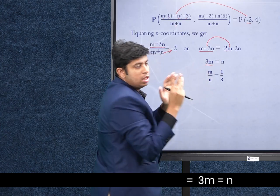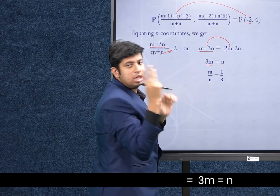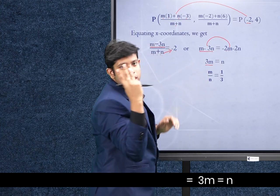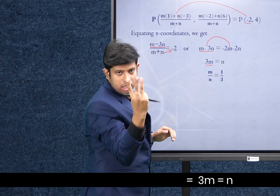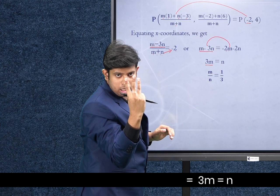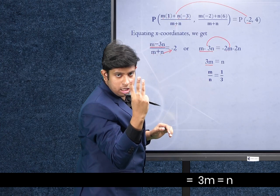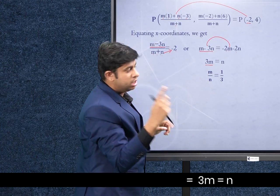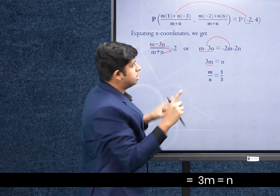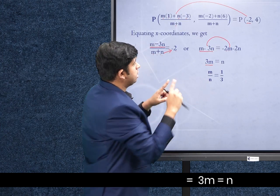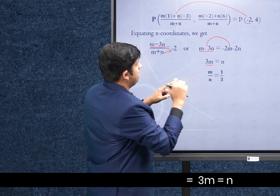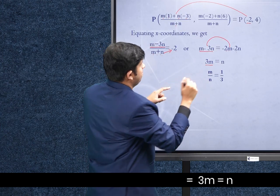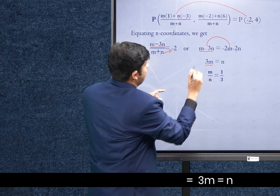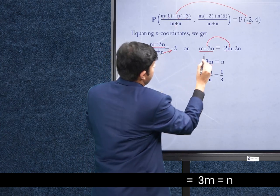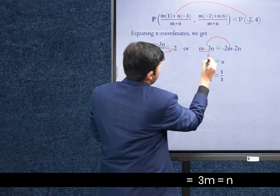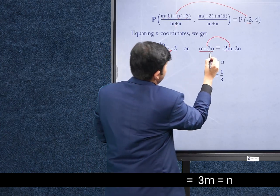3m ஈடு n.